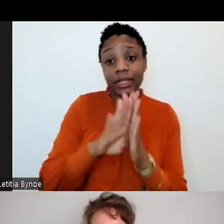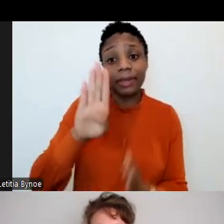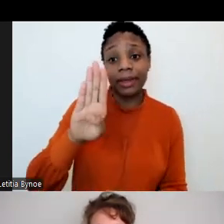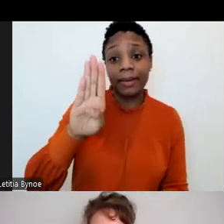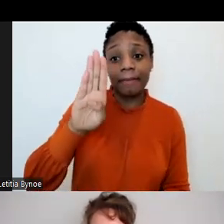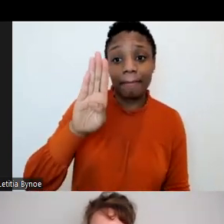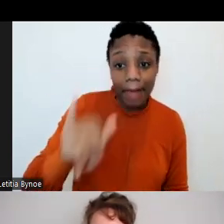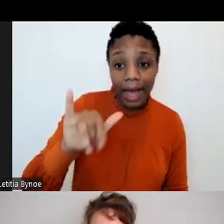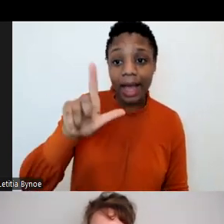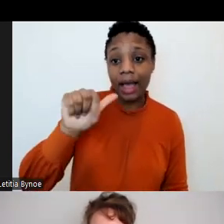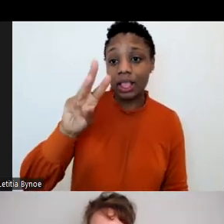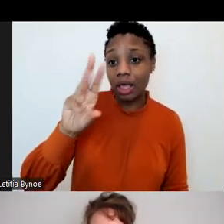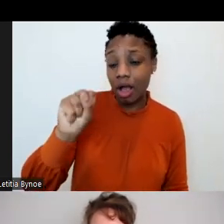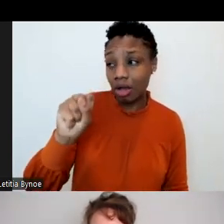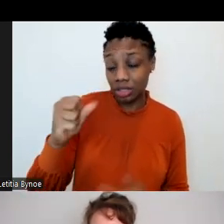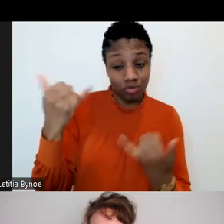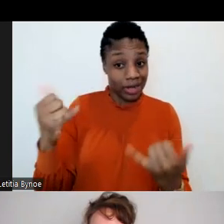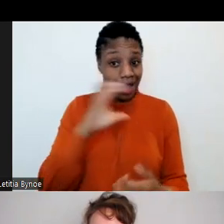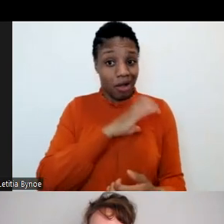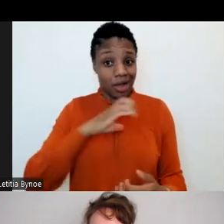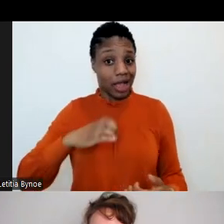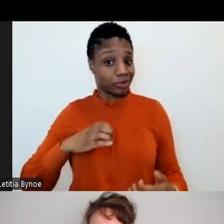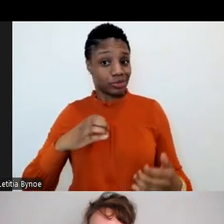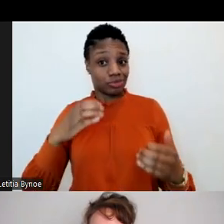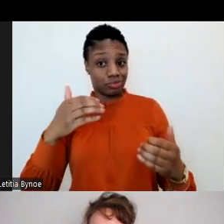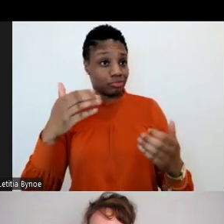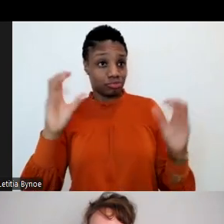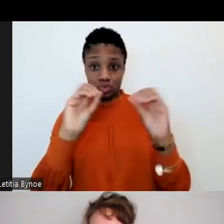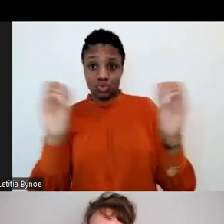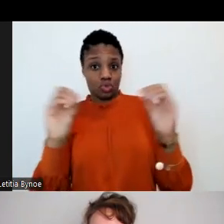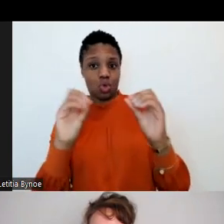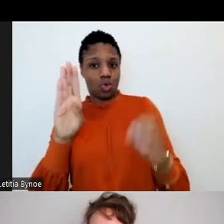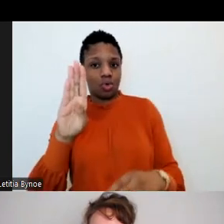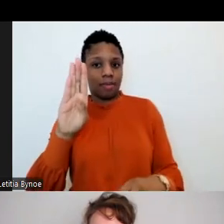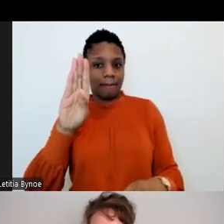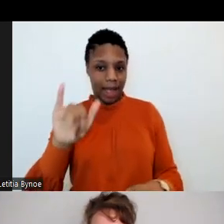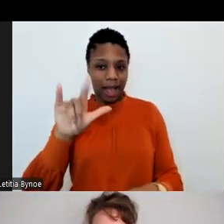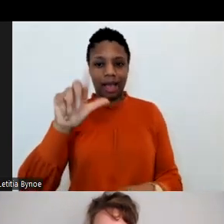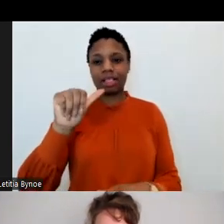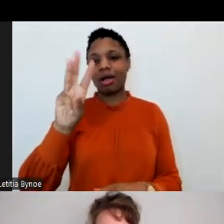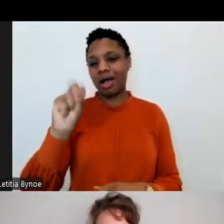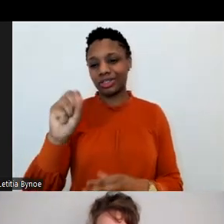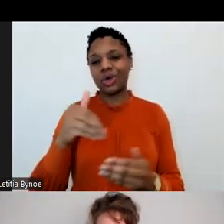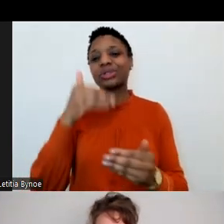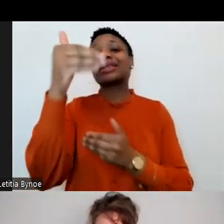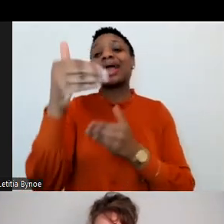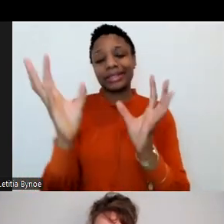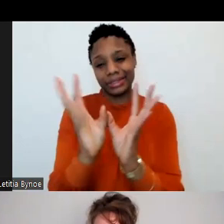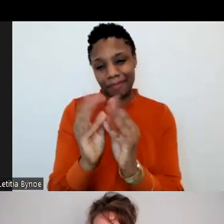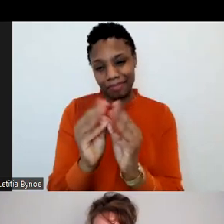si desarrollamos los baos eh ahora mismo el consejo no tiene